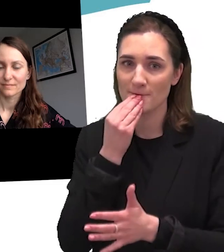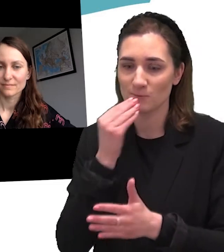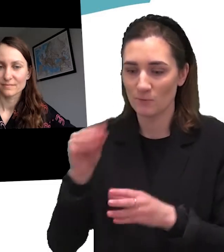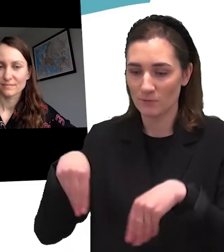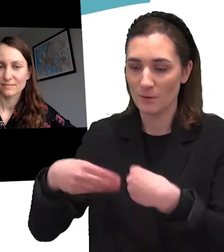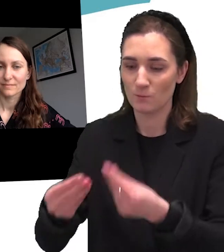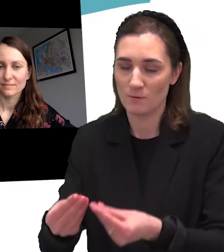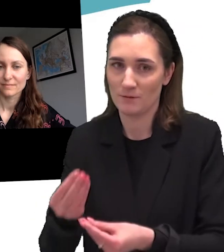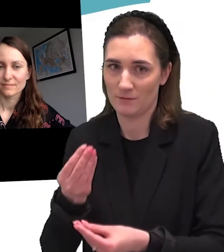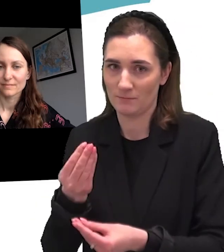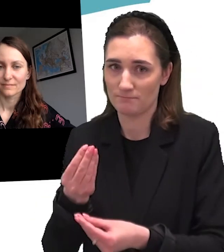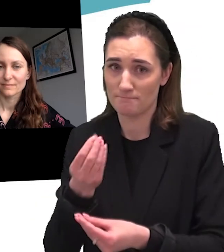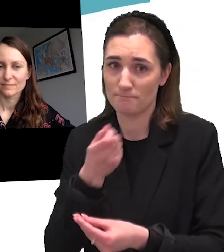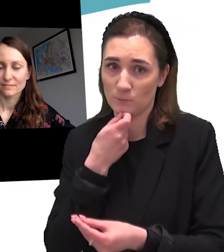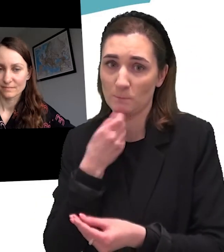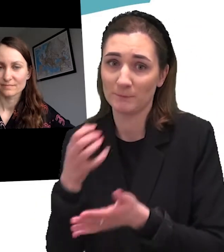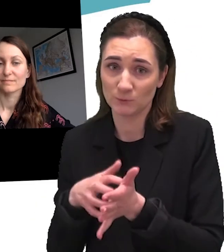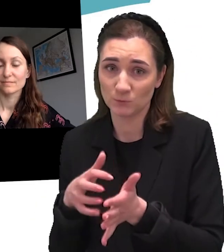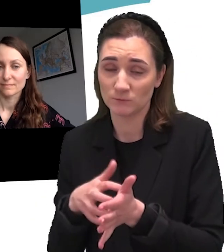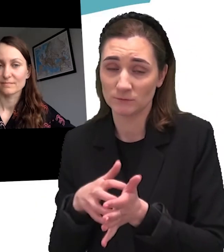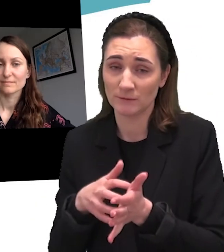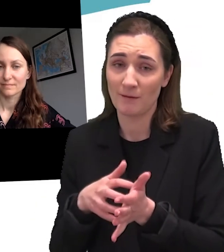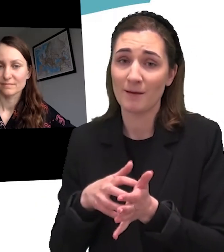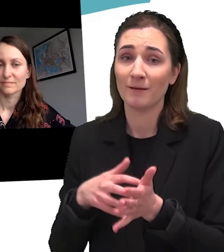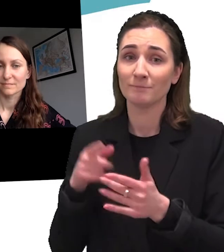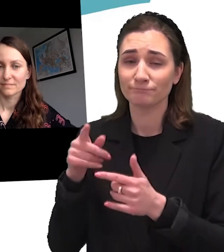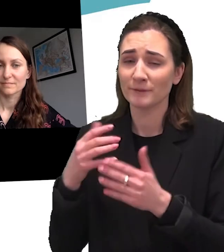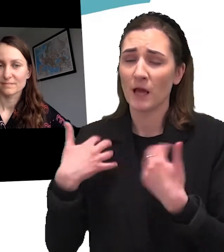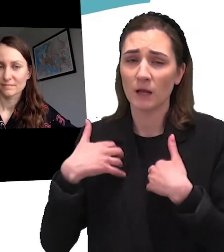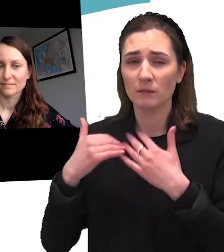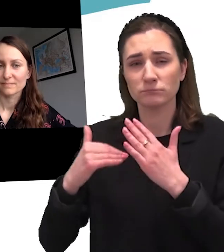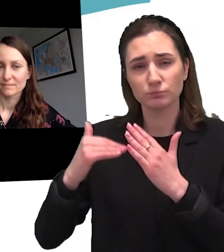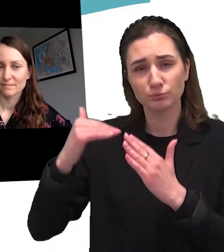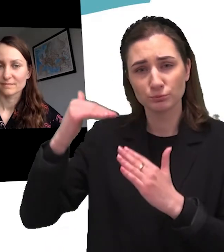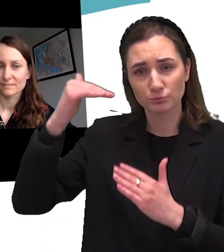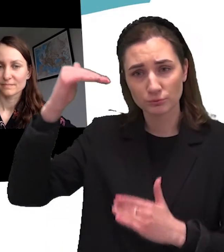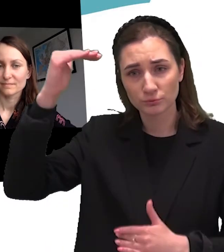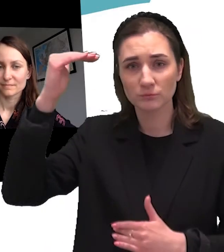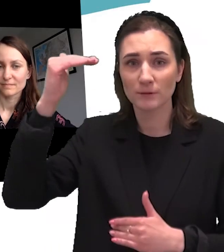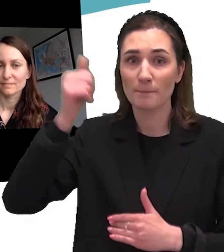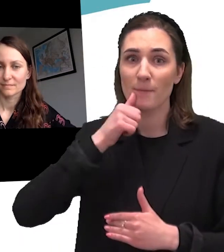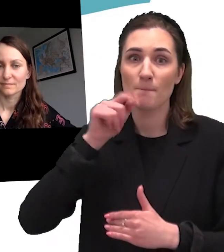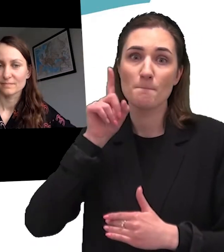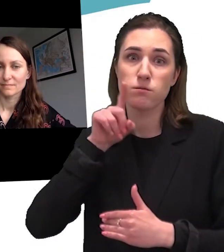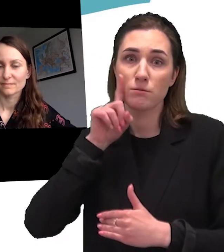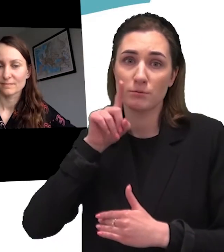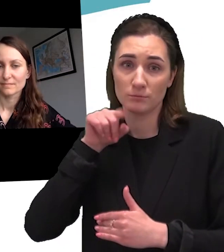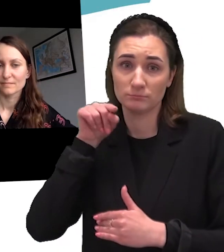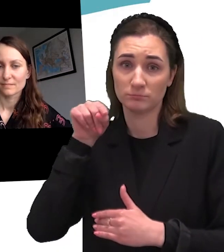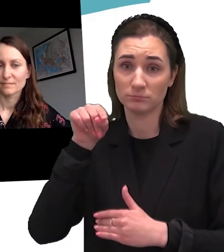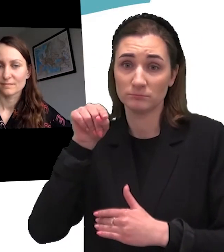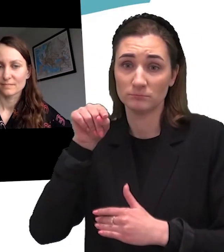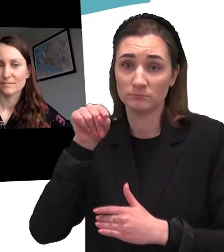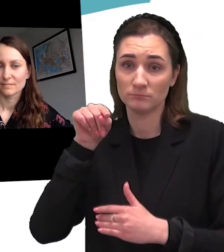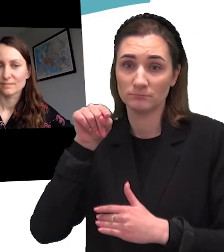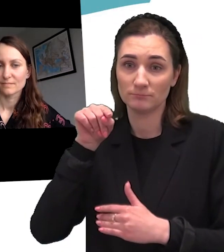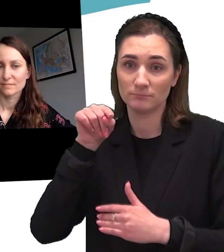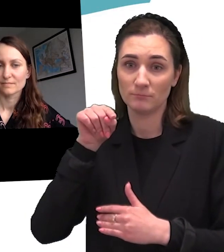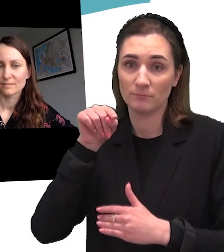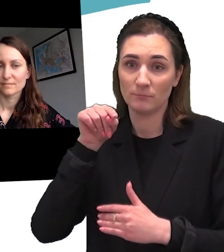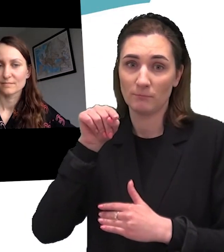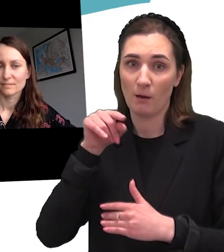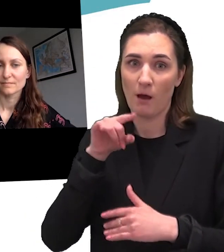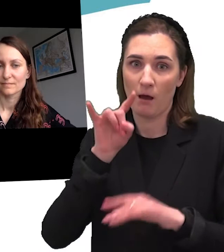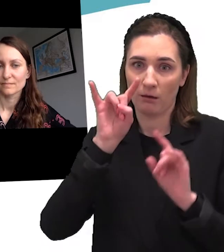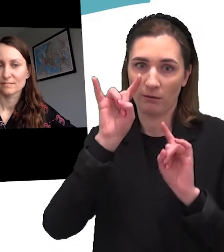duoda per mažai maisto, nes jie kada auga labai, jiems reikia daug daugiau maisto, pavyzdžiui, paaugliui berniukui tam,